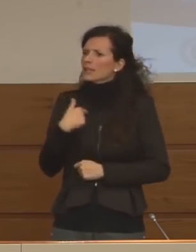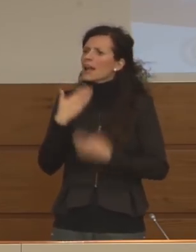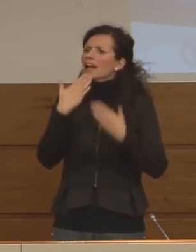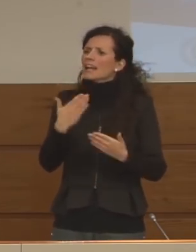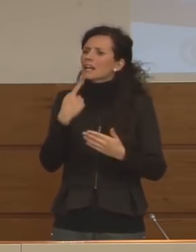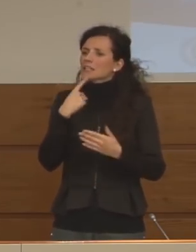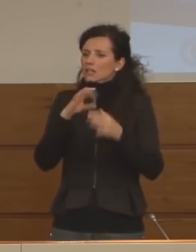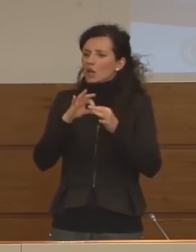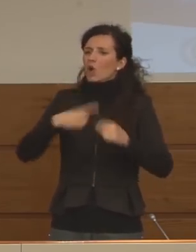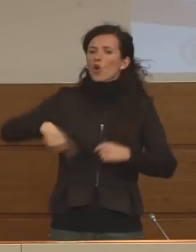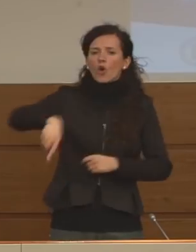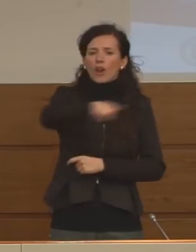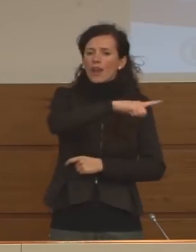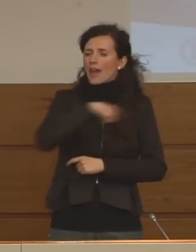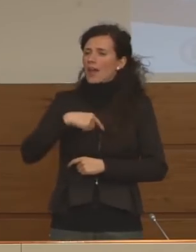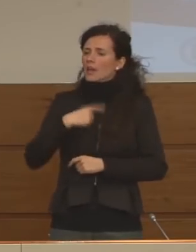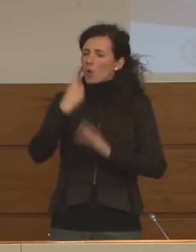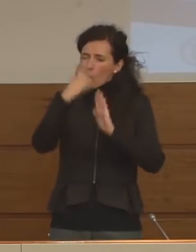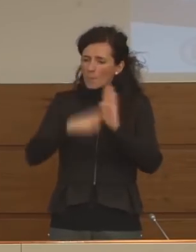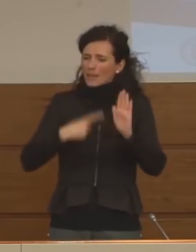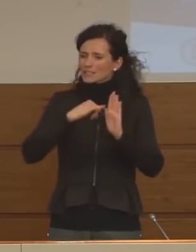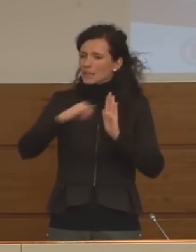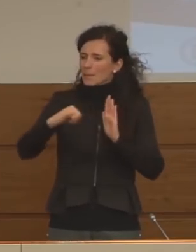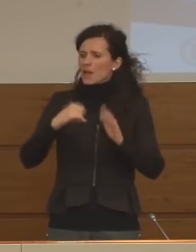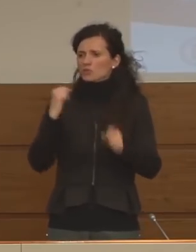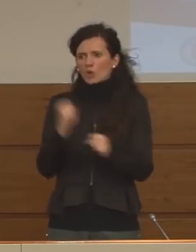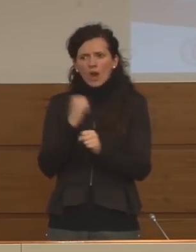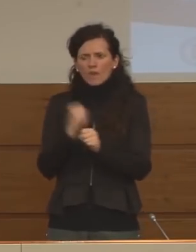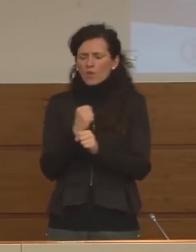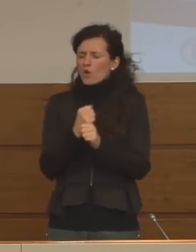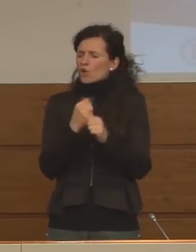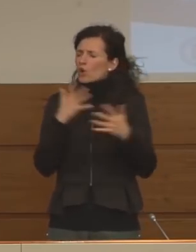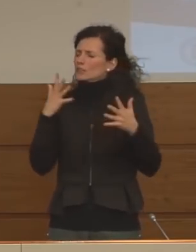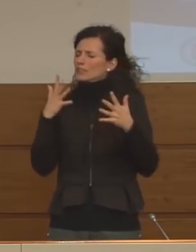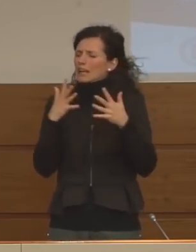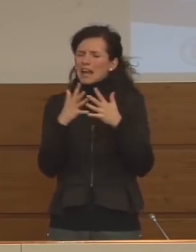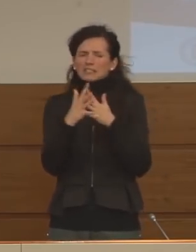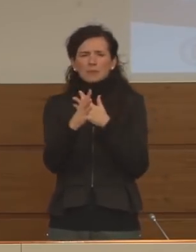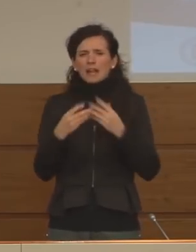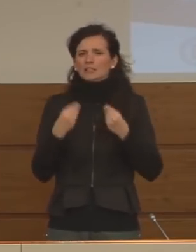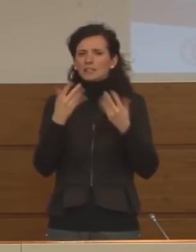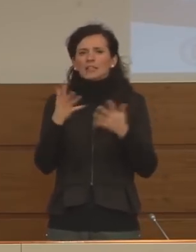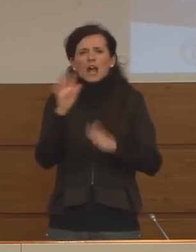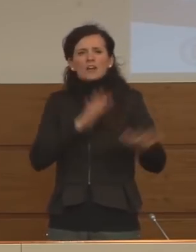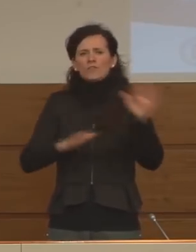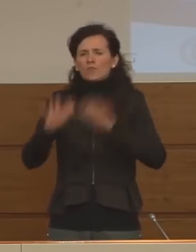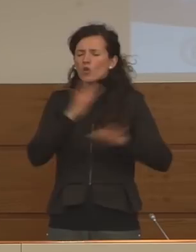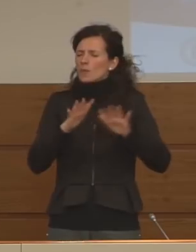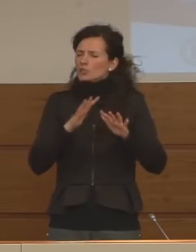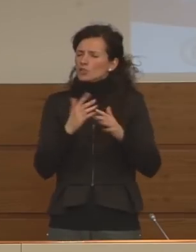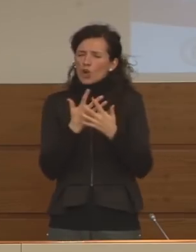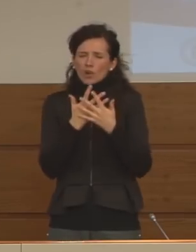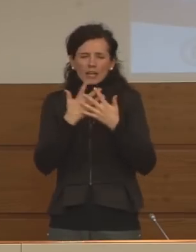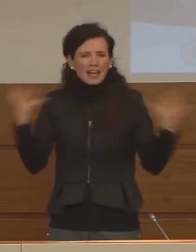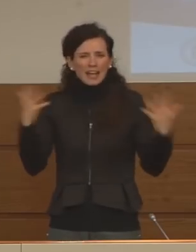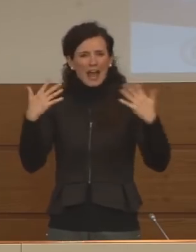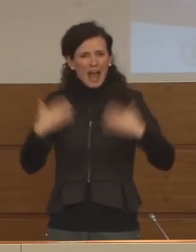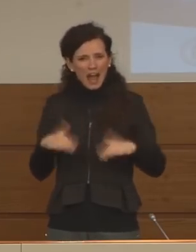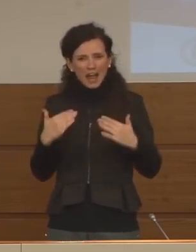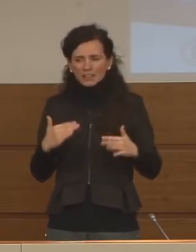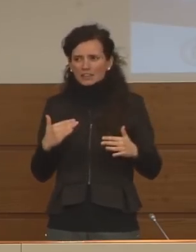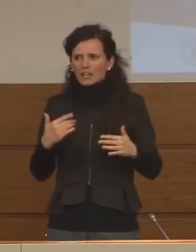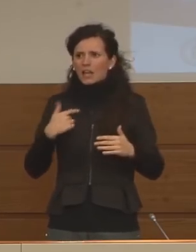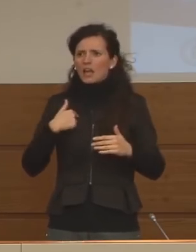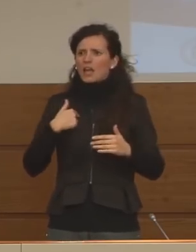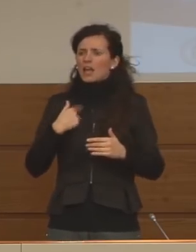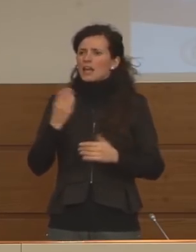da un mese e mezzo fanno un grande lavoro di trasparenza perché abbiamo fatto un grande lavoro di trasparenza e